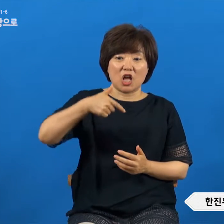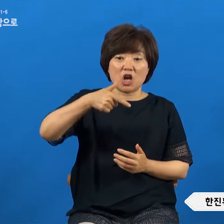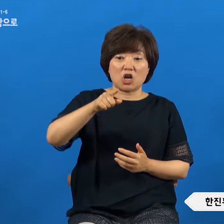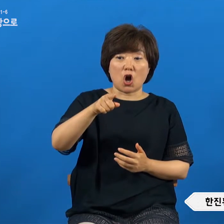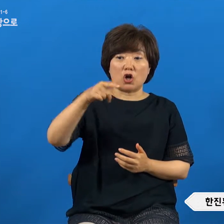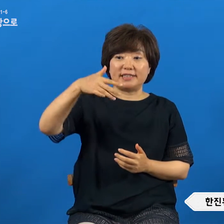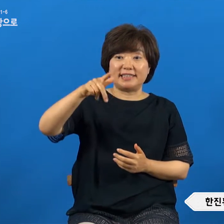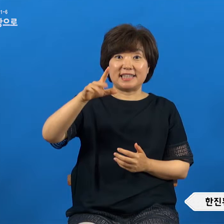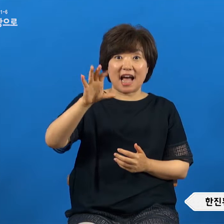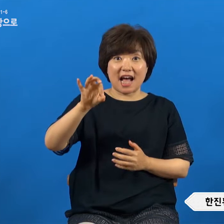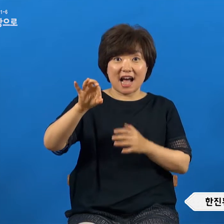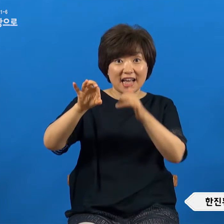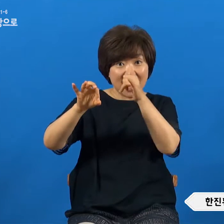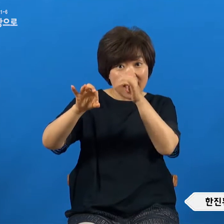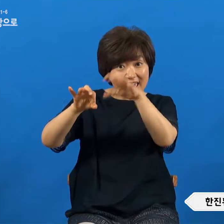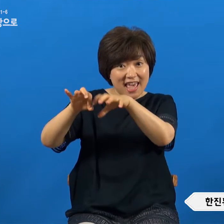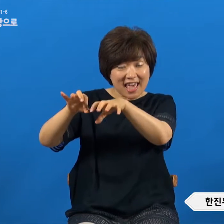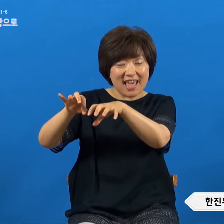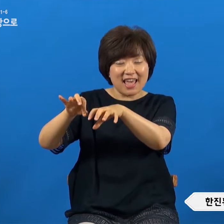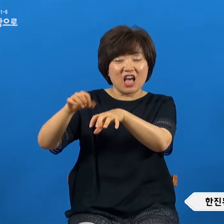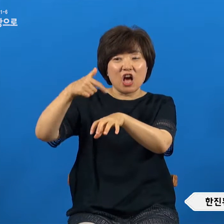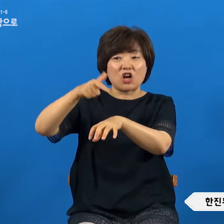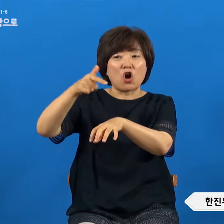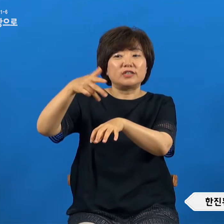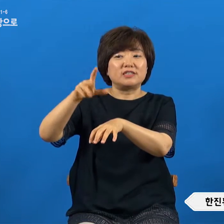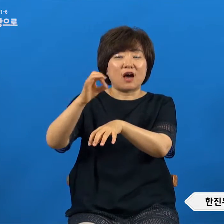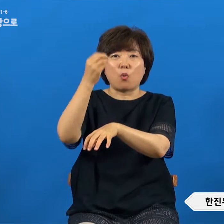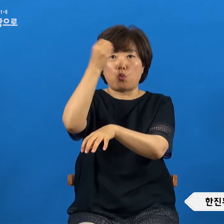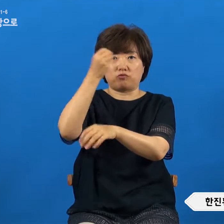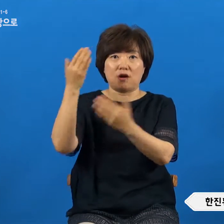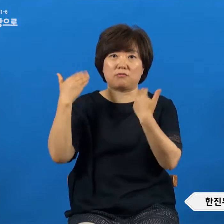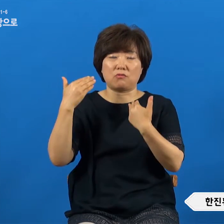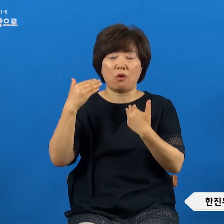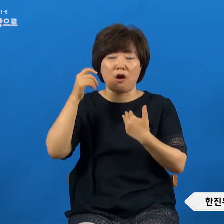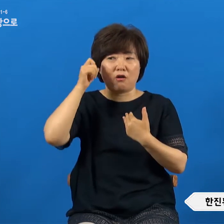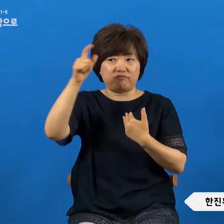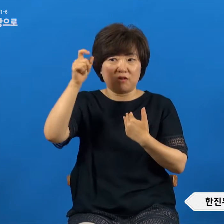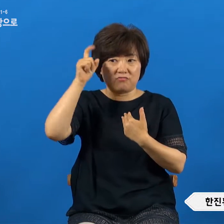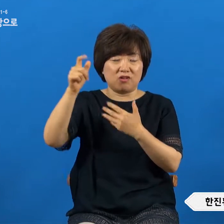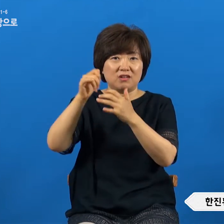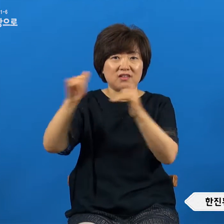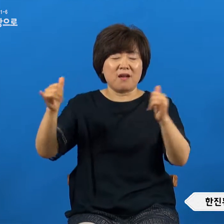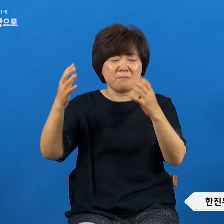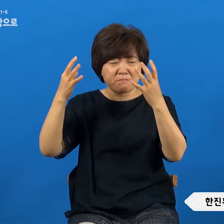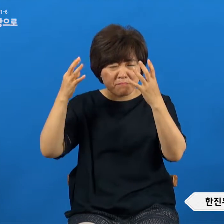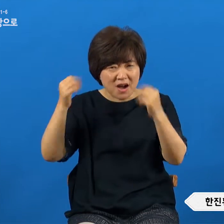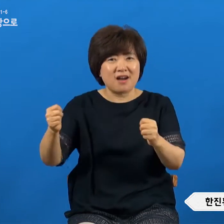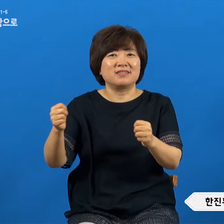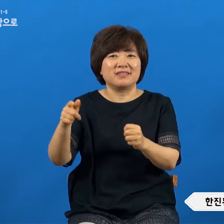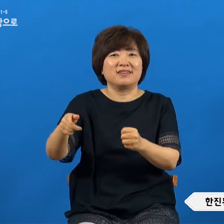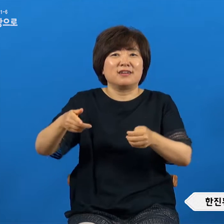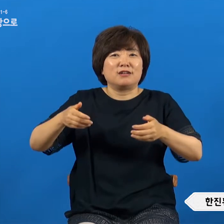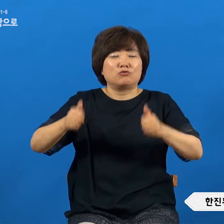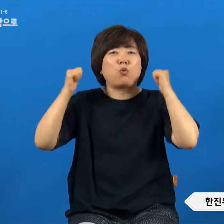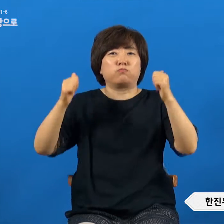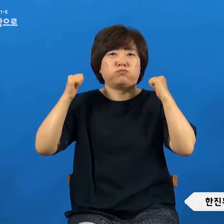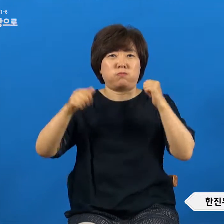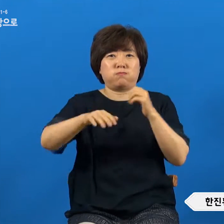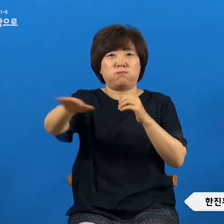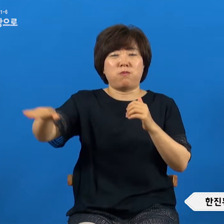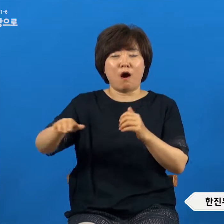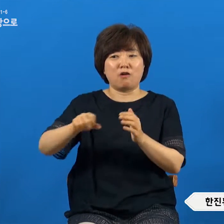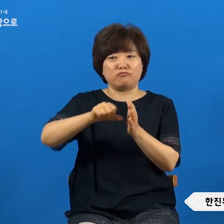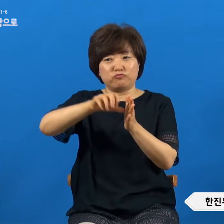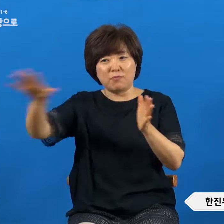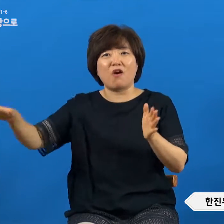거창에 있는 거창고등학교는 아주 인재들을 많이 키워낸 지방의 명문학교입니다.